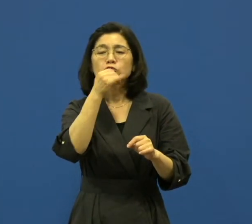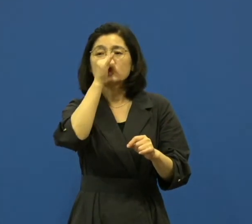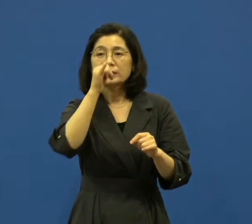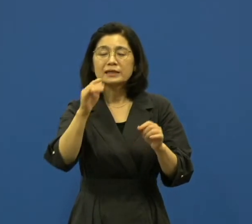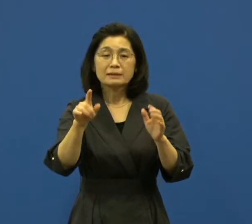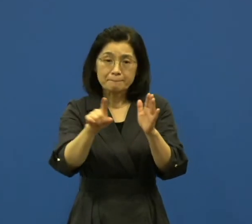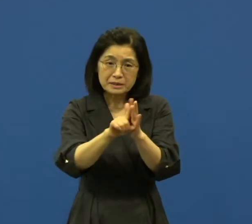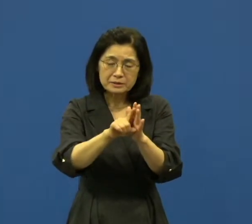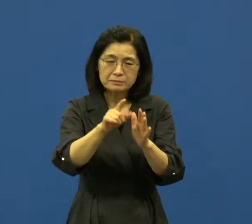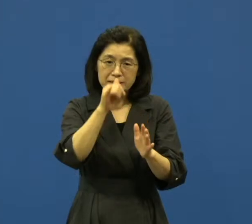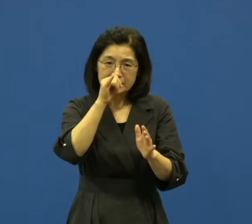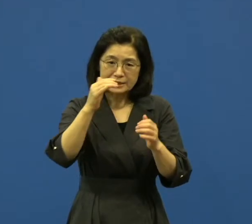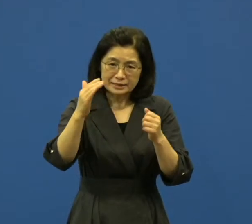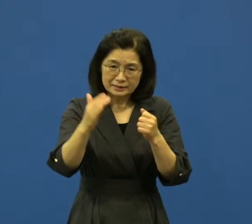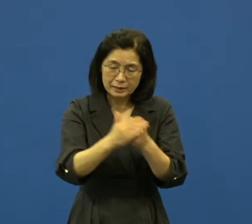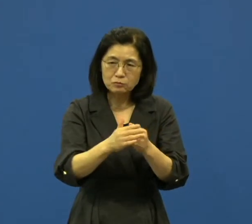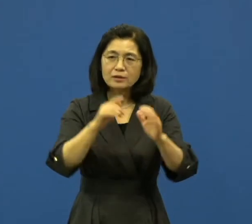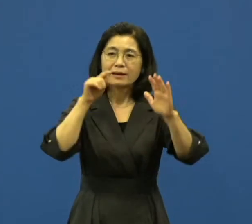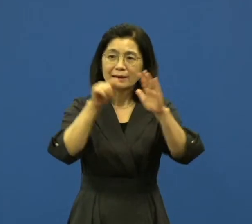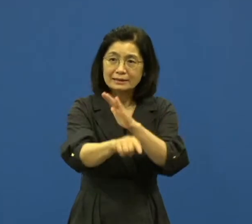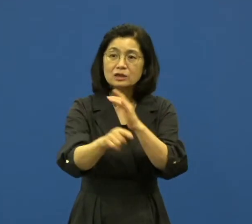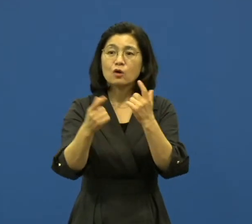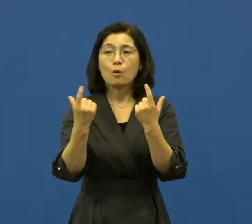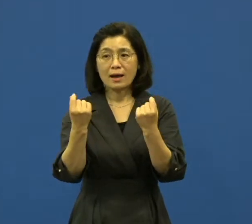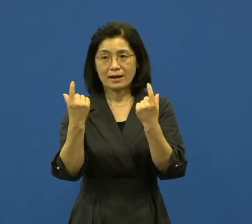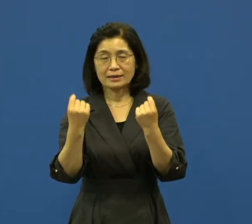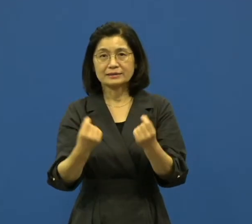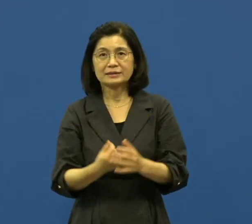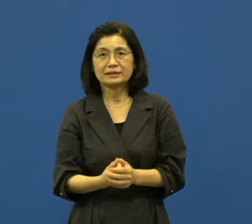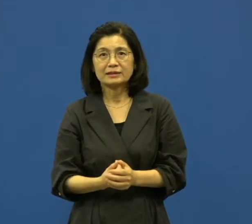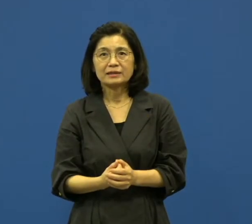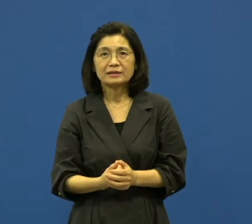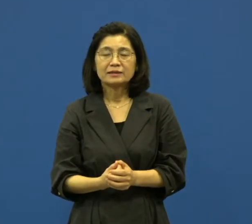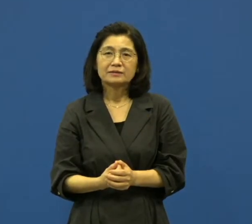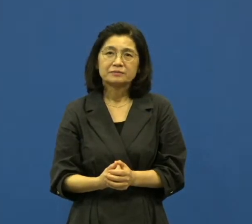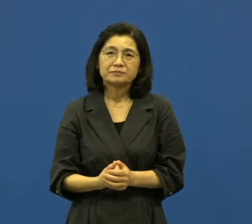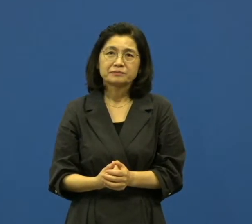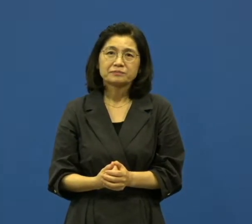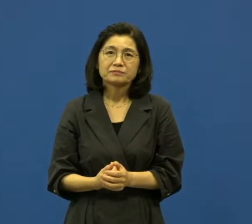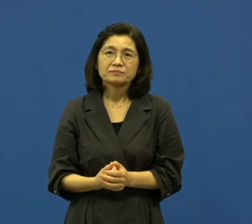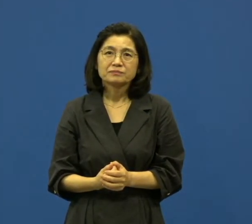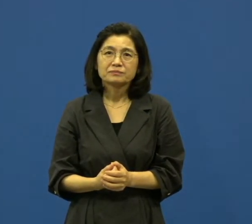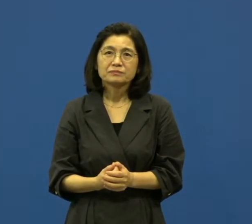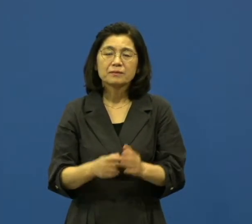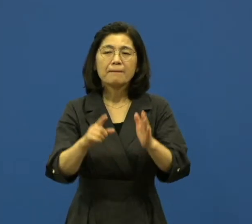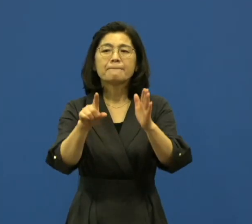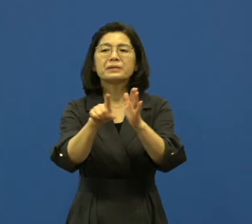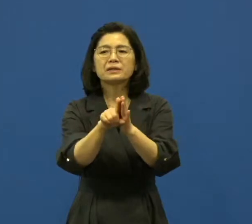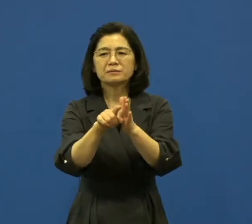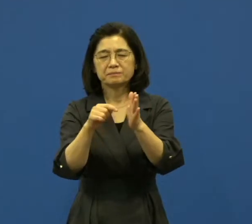왜 사람들이 유명 브랜드를 찾는 것입니까? 오랜 세월을 거쳐 잘 만들어진 것이라고 하는 믿음 때문에